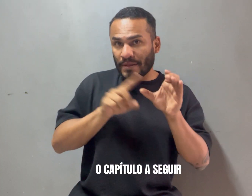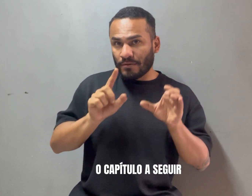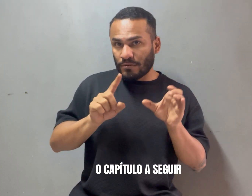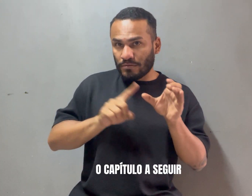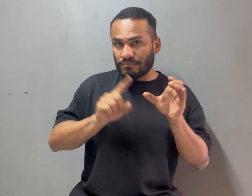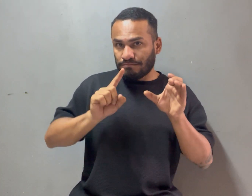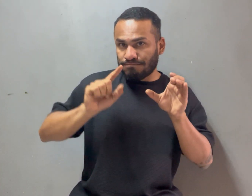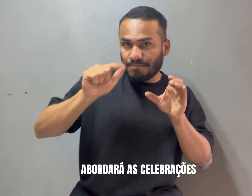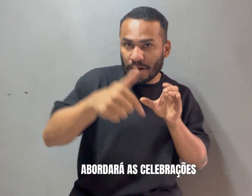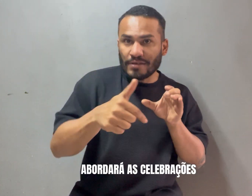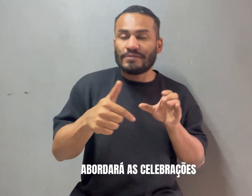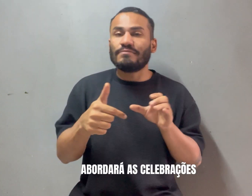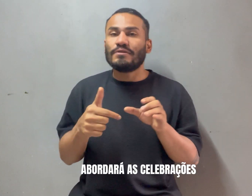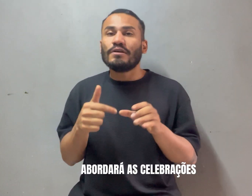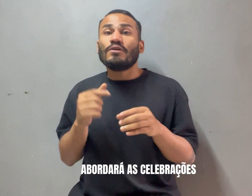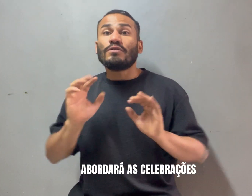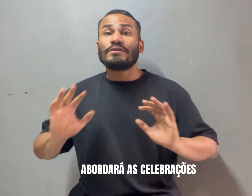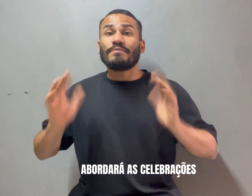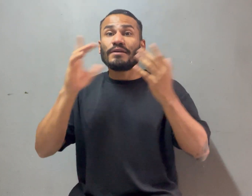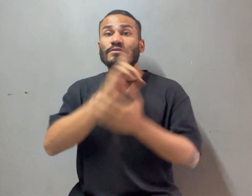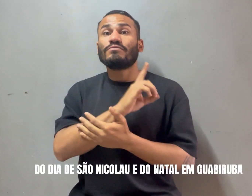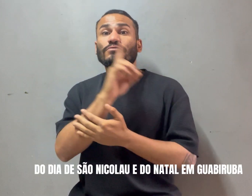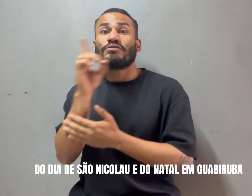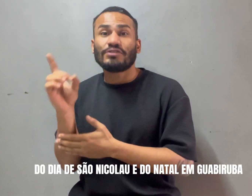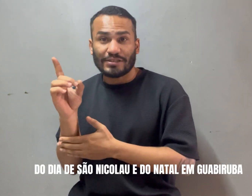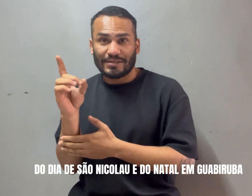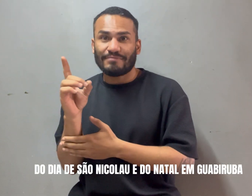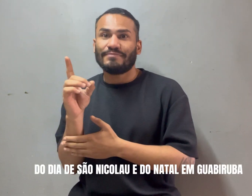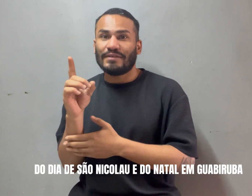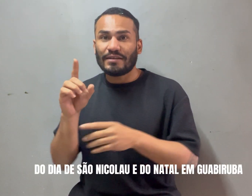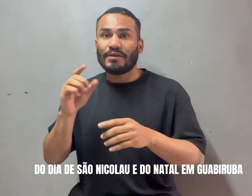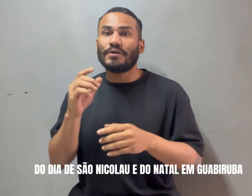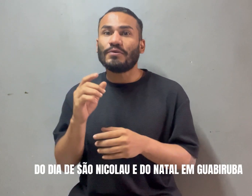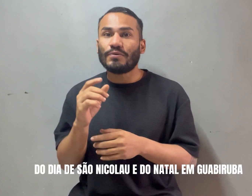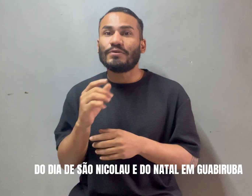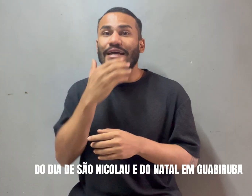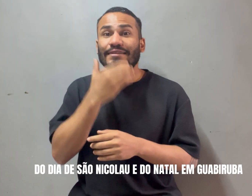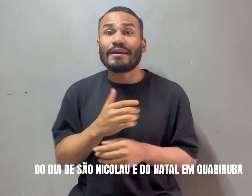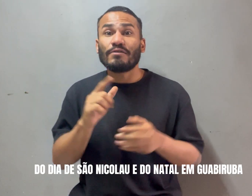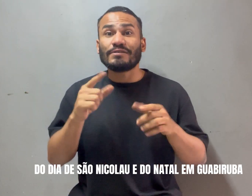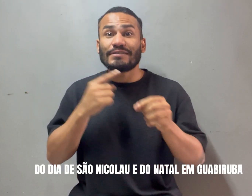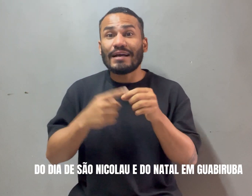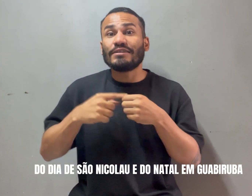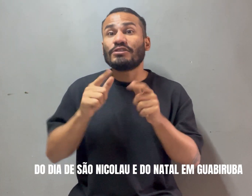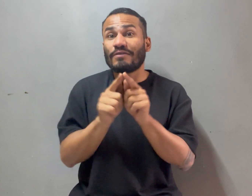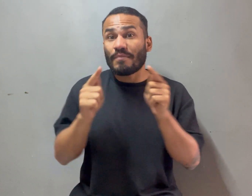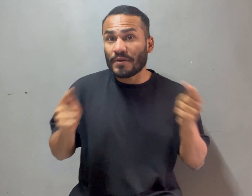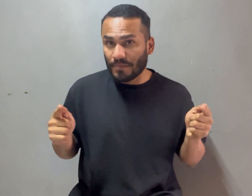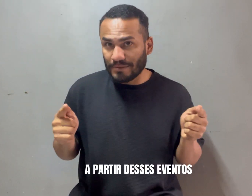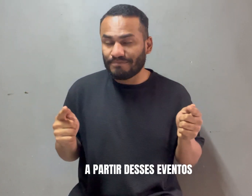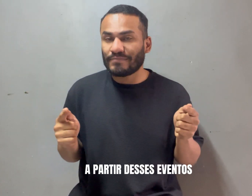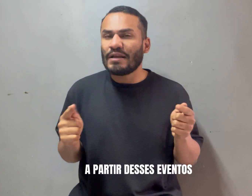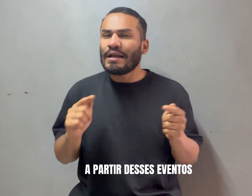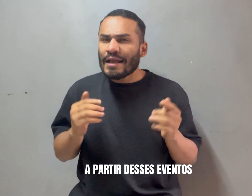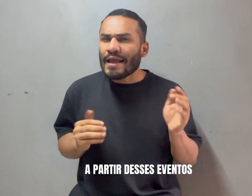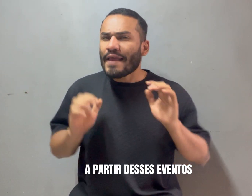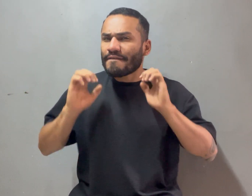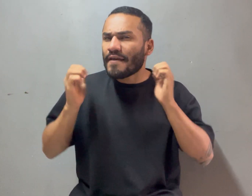a seguir abordará as celebrações do Dia de São Nicolau e do Natal em Guabiruba. A partir desses eventos,